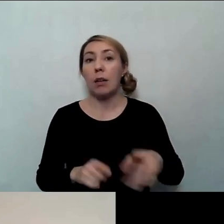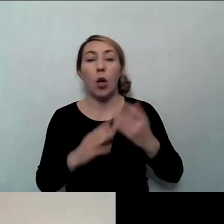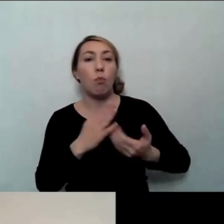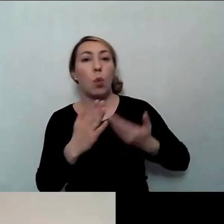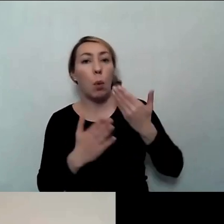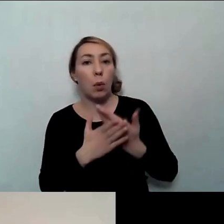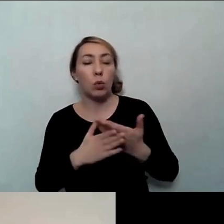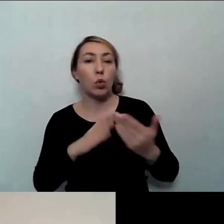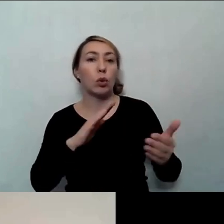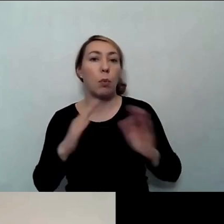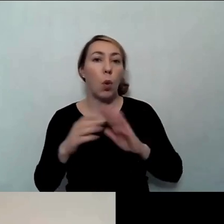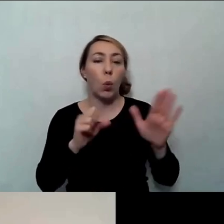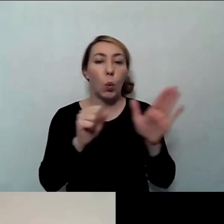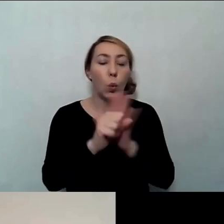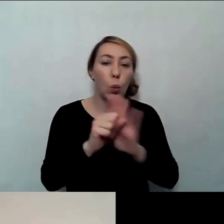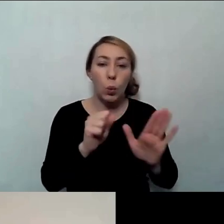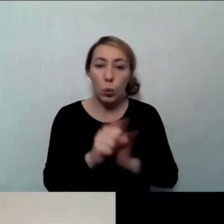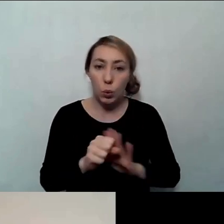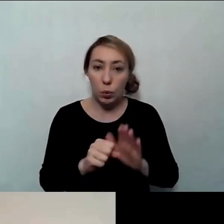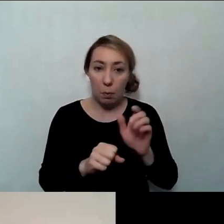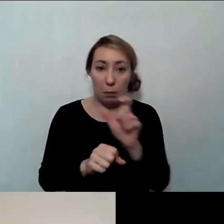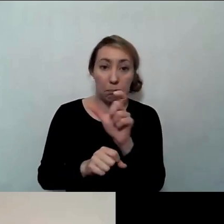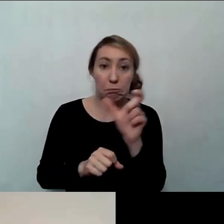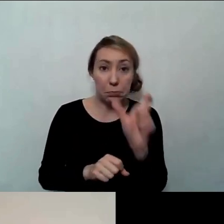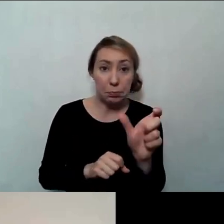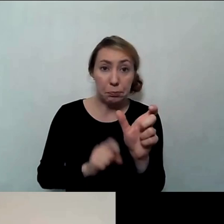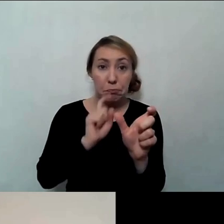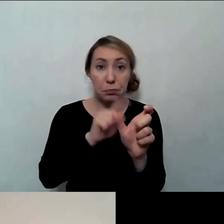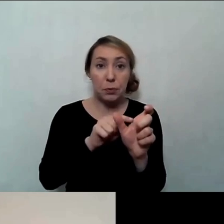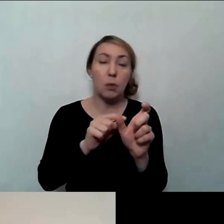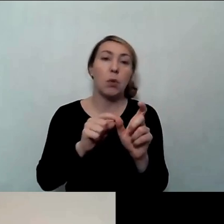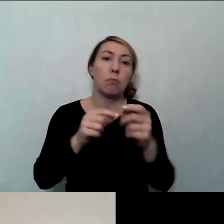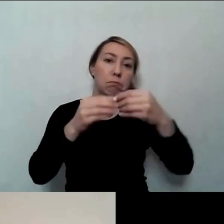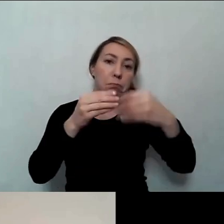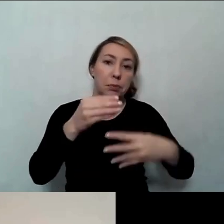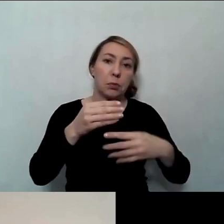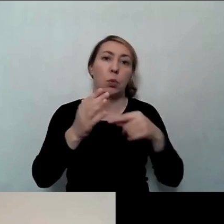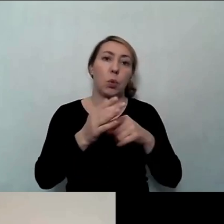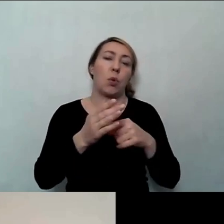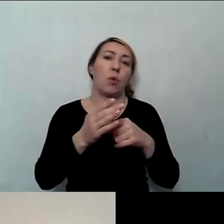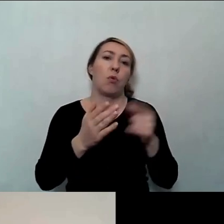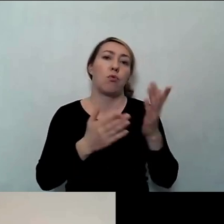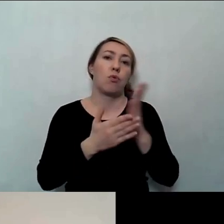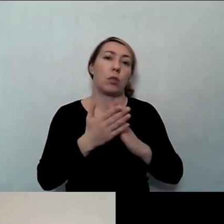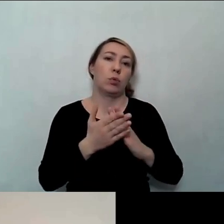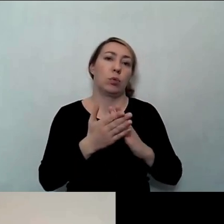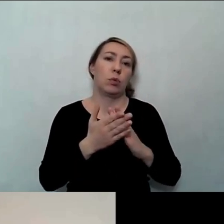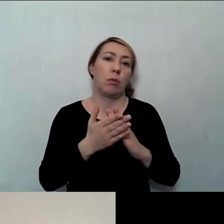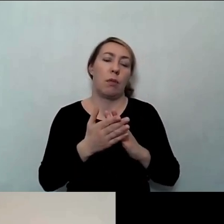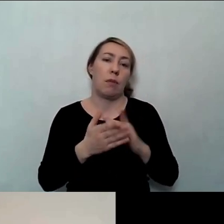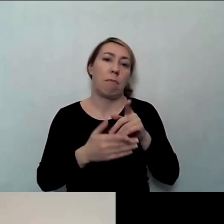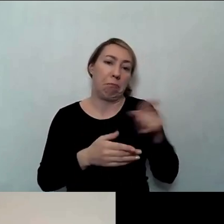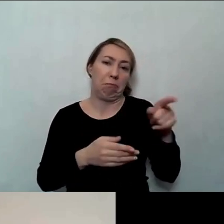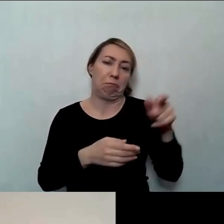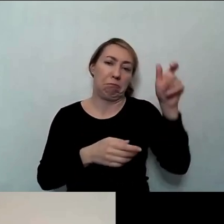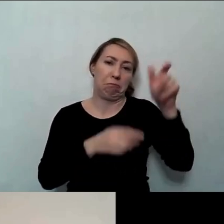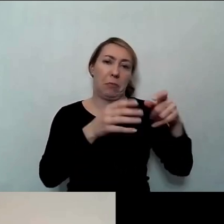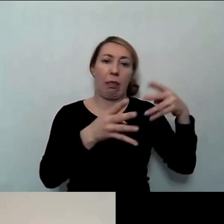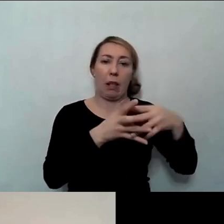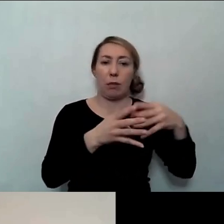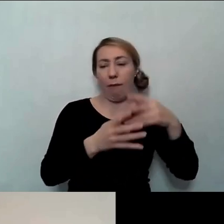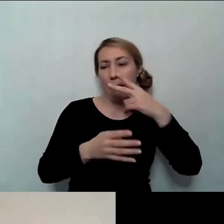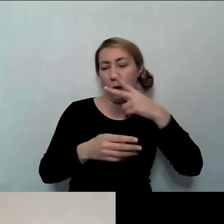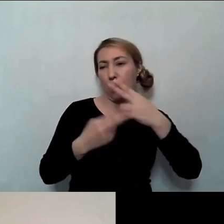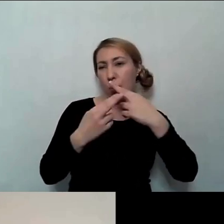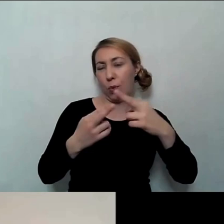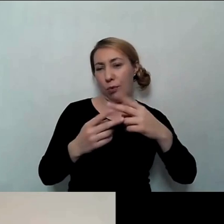przez nas sposoby uzupełnienia tej rubryczki są tak naprawdę tymi elementami, które Państwo jako diagności widzicie w różnego